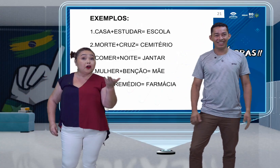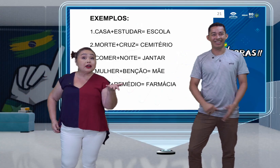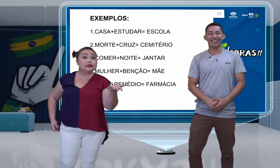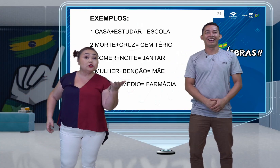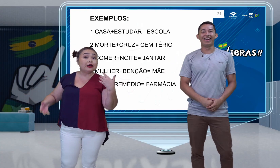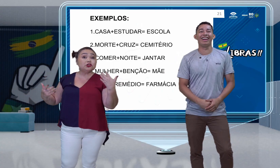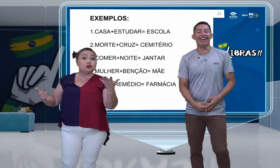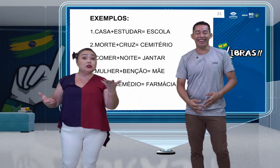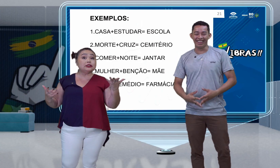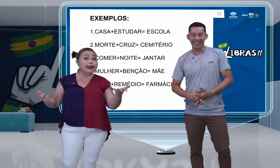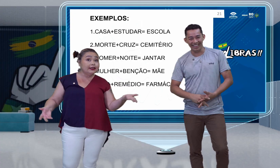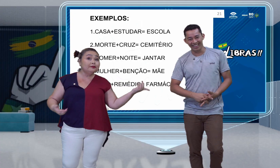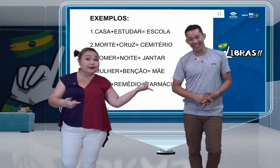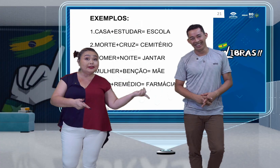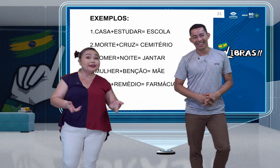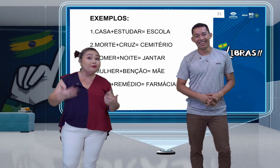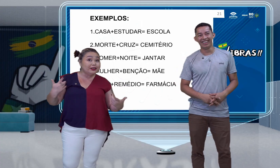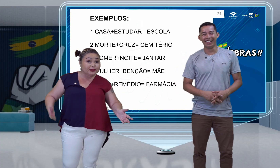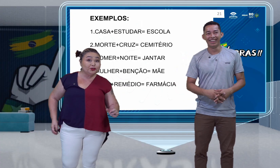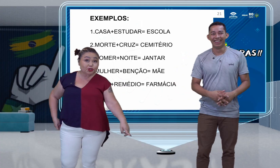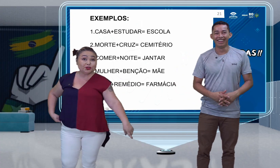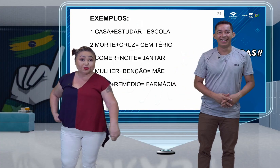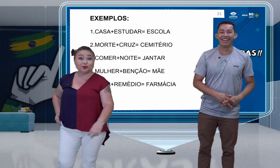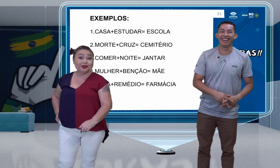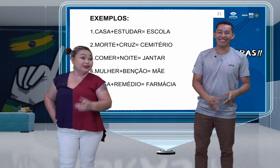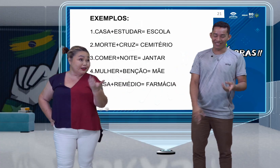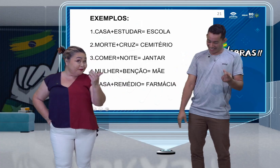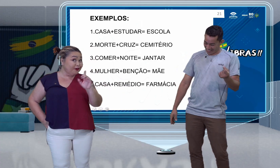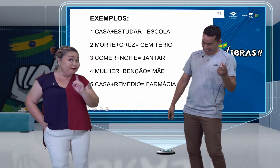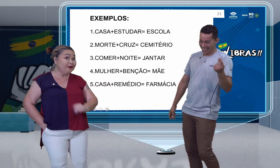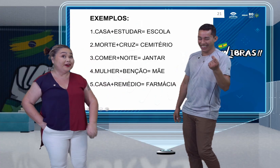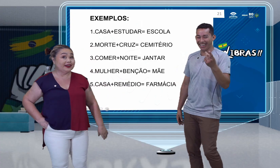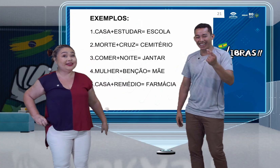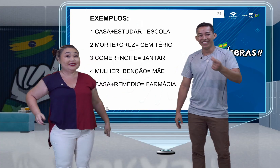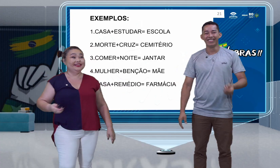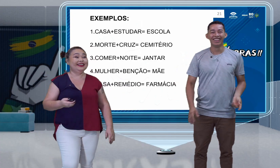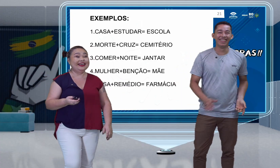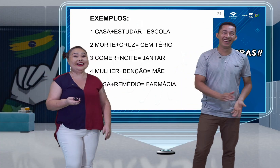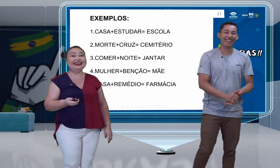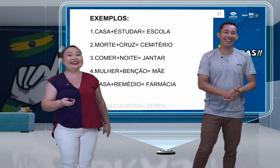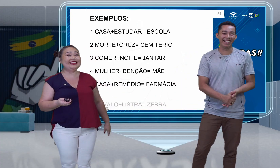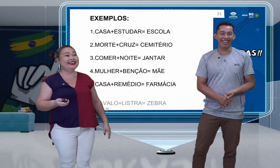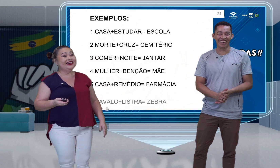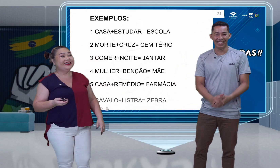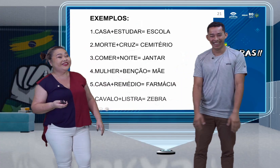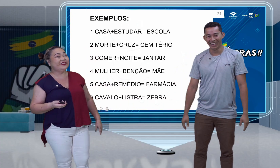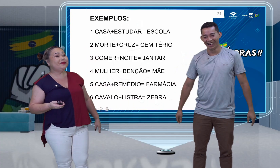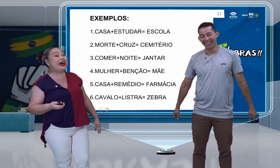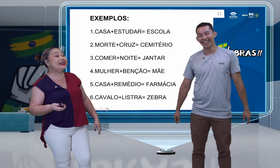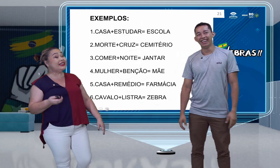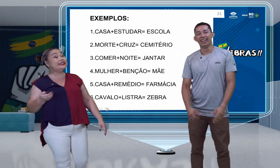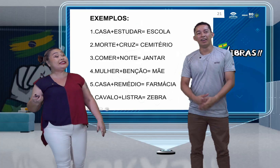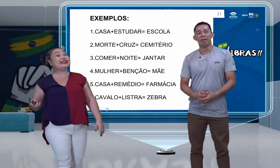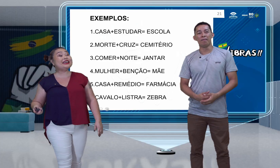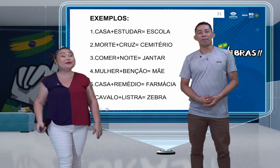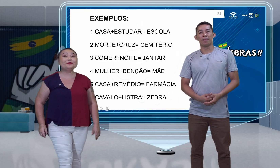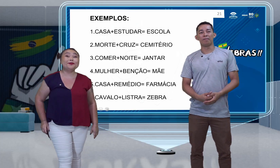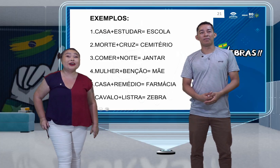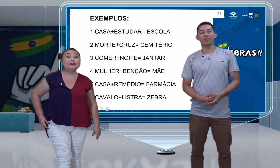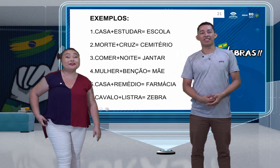fofocas dos bastidores da Libras. Isso é o mais antigo. Isso é mais antigo. fofoca. Vamos... Ah, tem zebra, prof. Quase